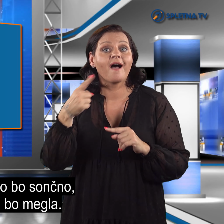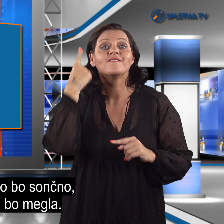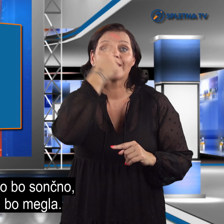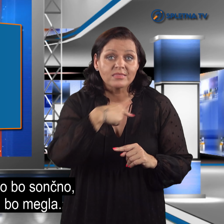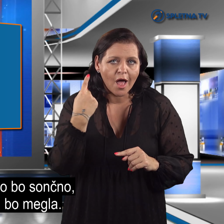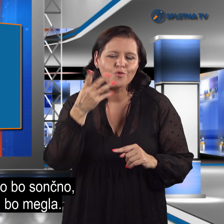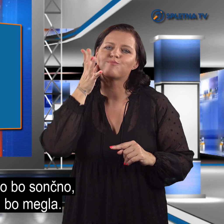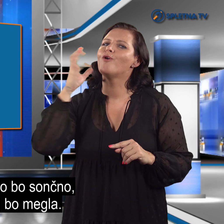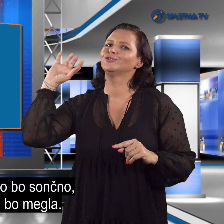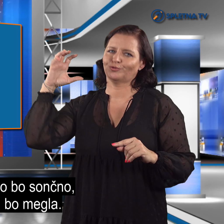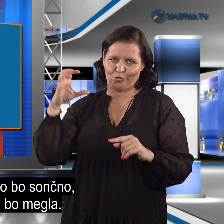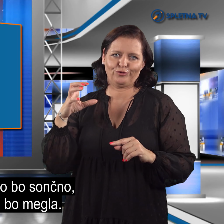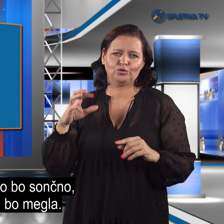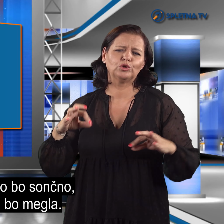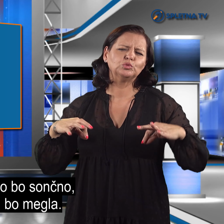V nedeljo bo sončno, zjutraj bo megla.